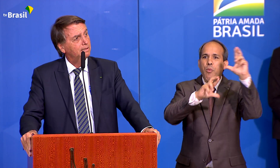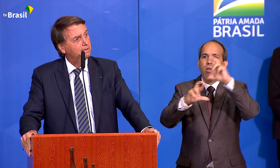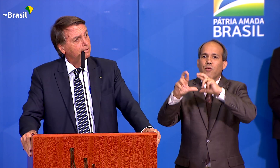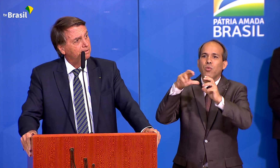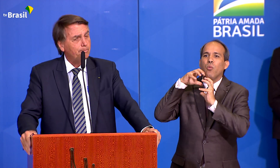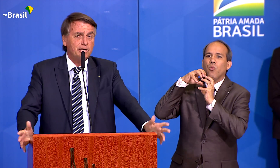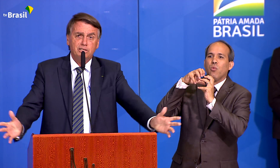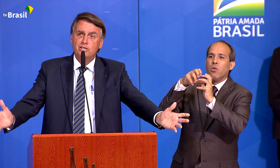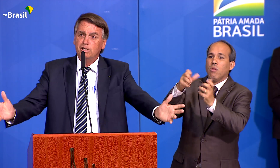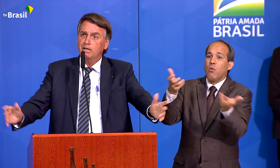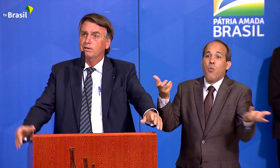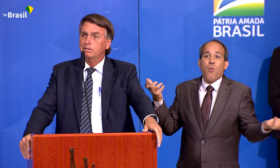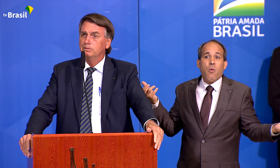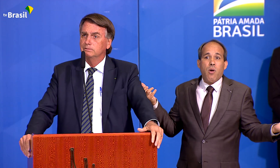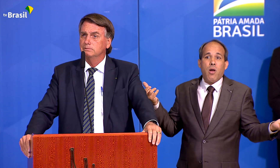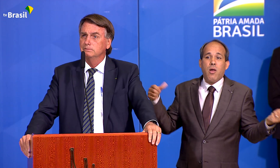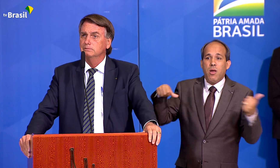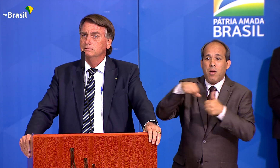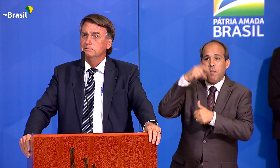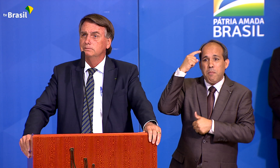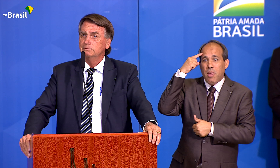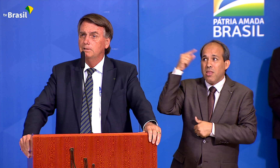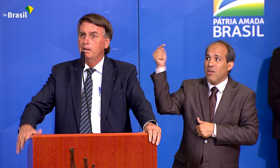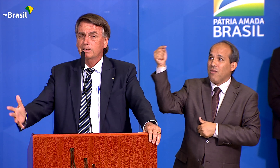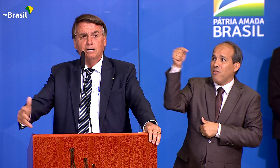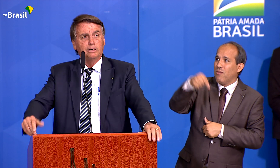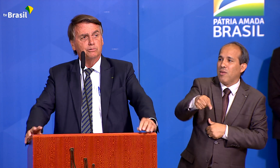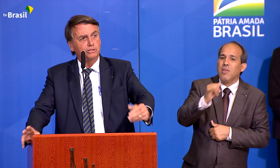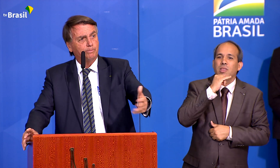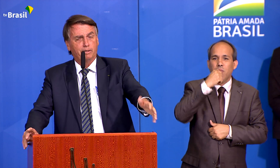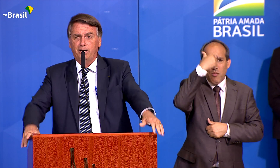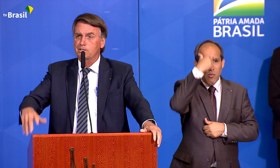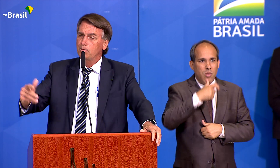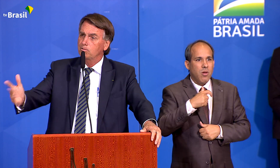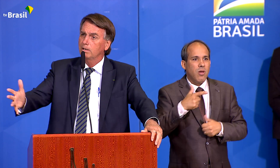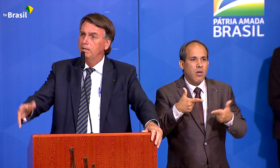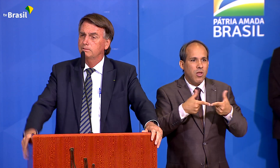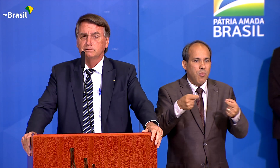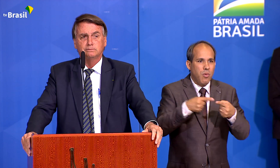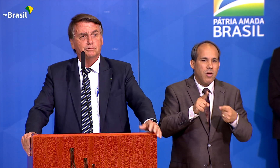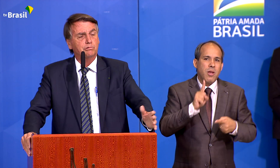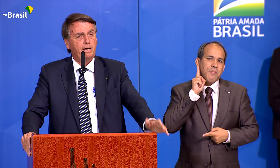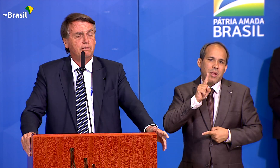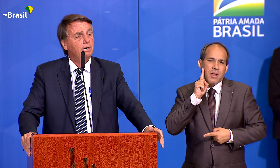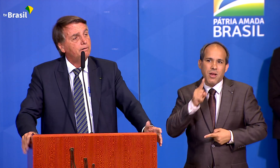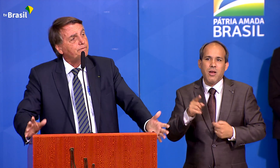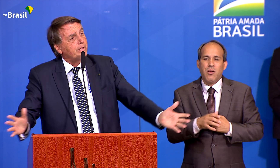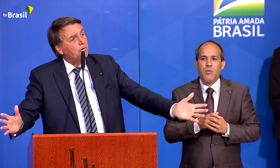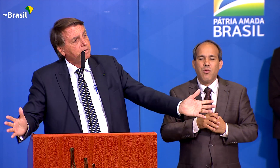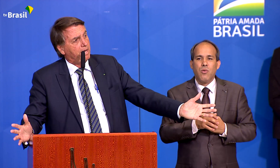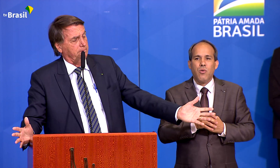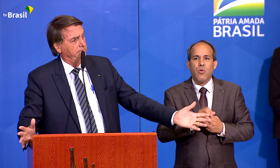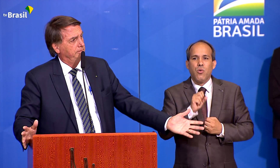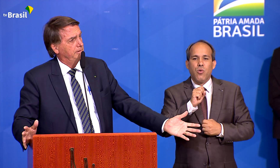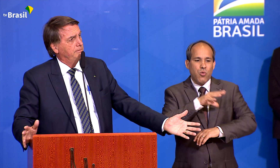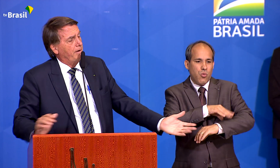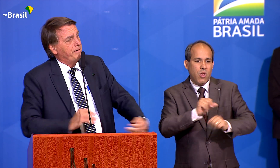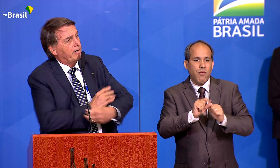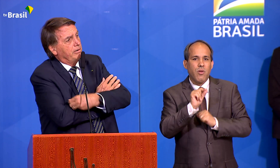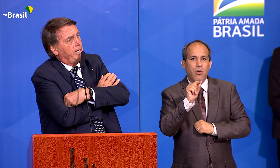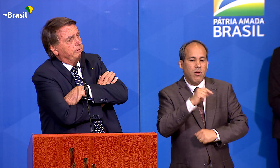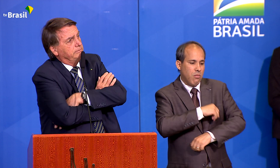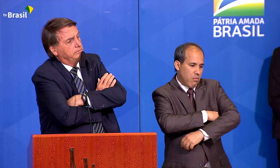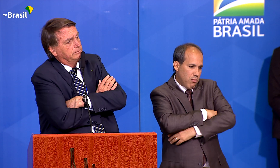internacionais imagina chegando aqui um americano japonês um angolano um Sueco vai fazer o quê